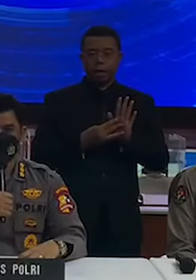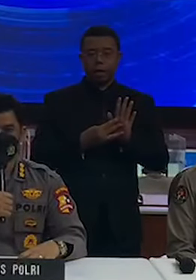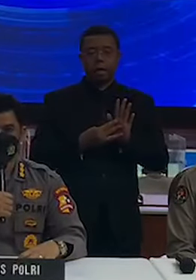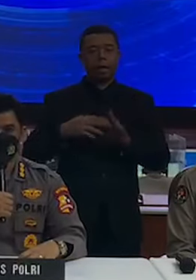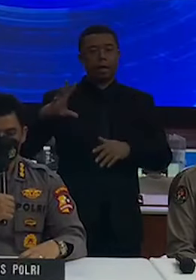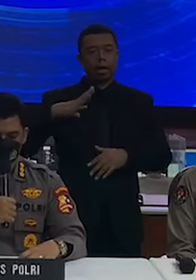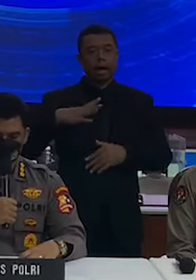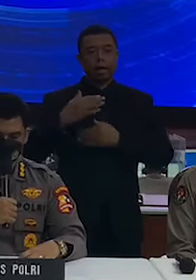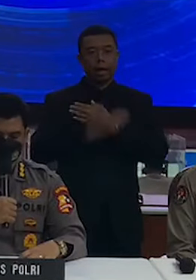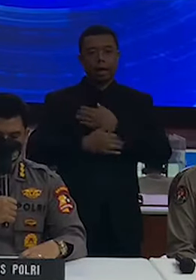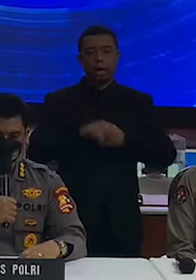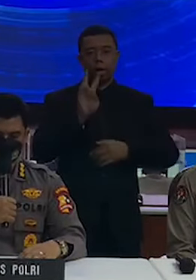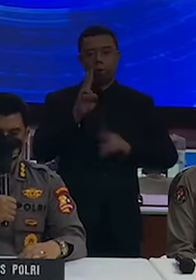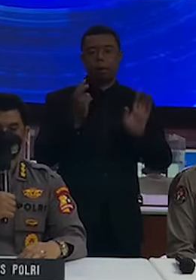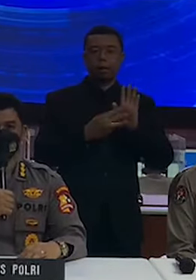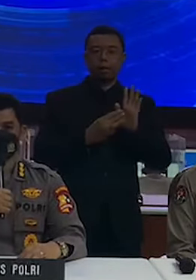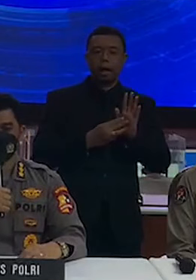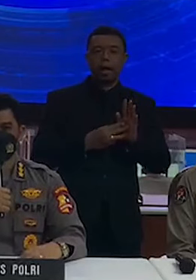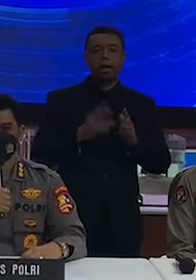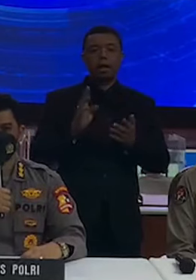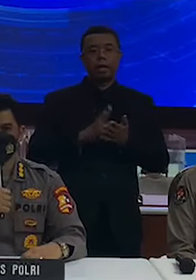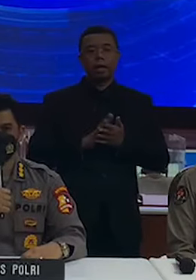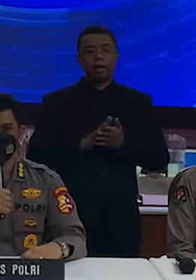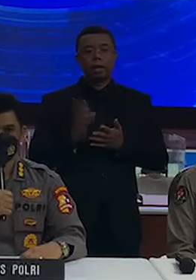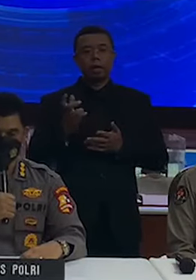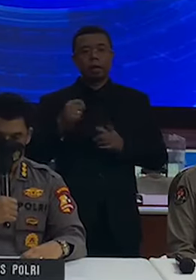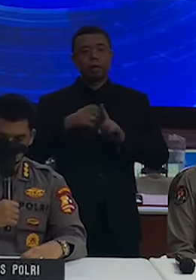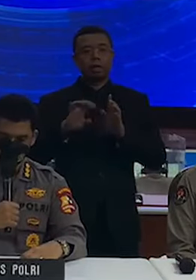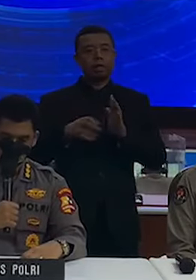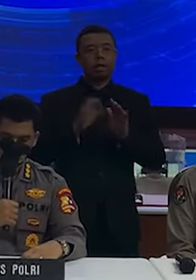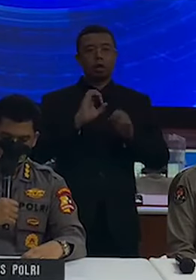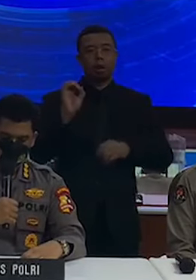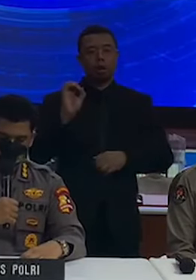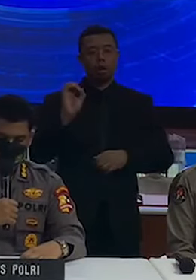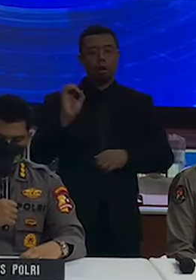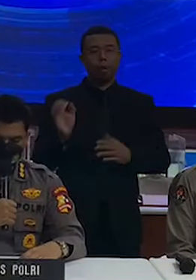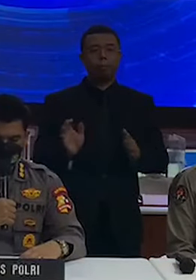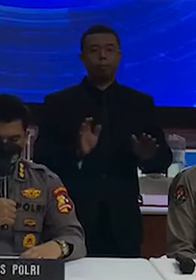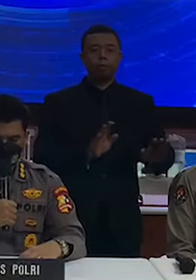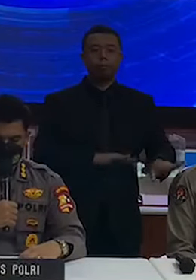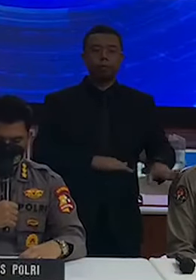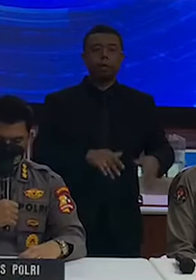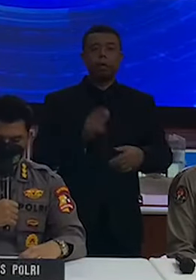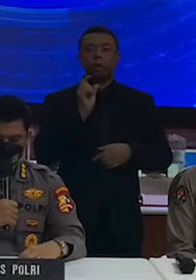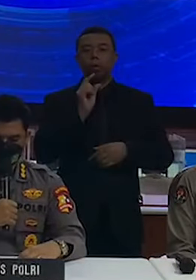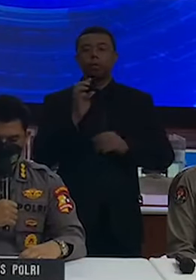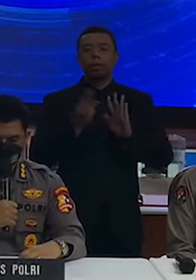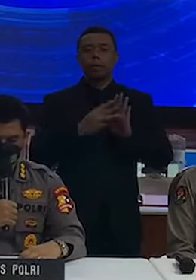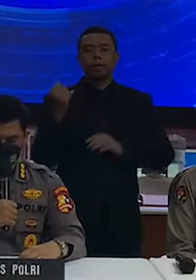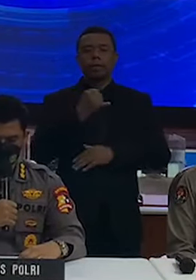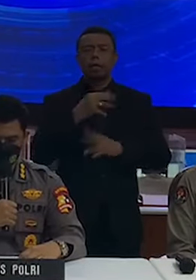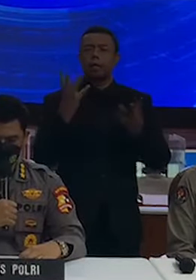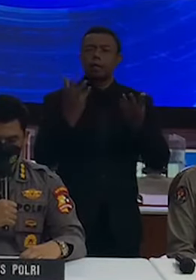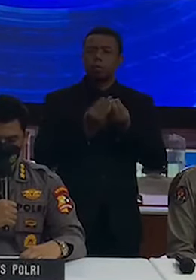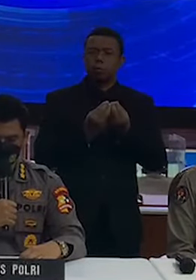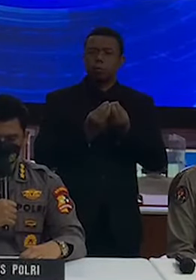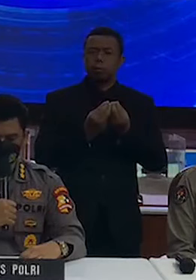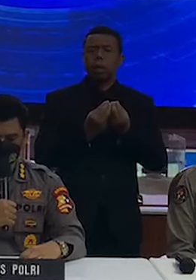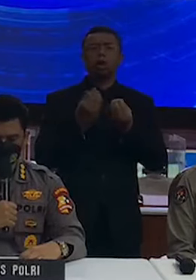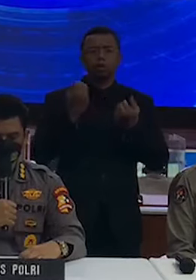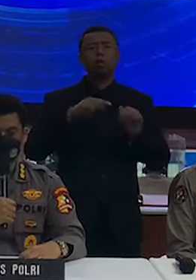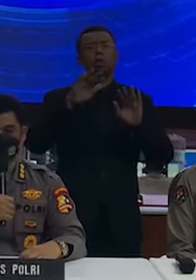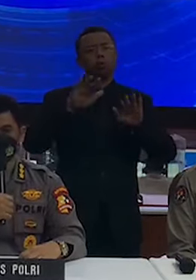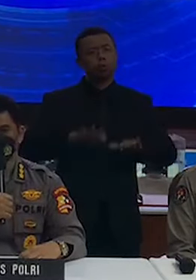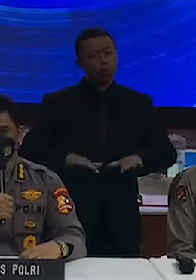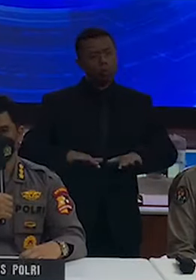kekayaan negara 2 kasus, dan kontingensi 0 kasus. Tren kejahatan secara kuantitas mengalami